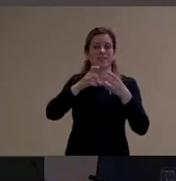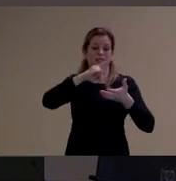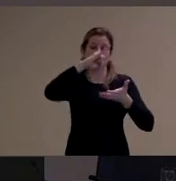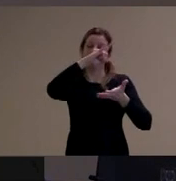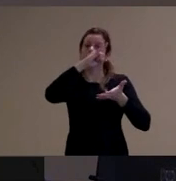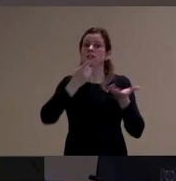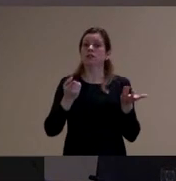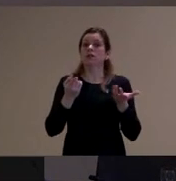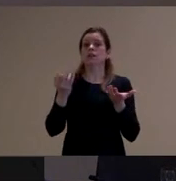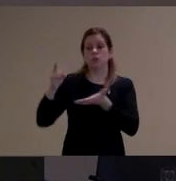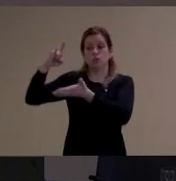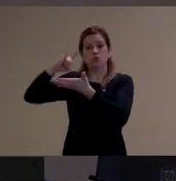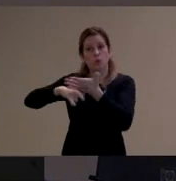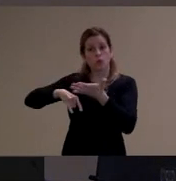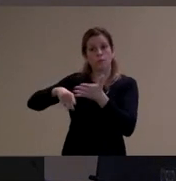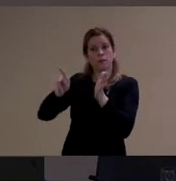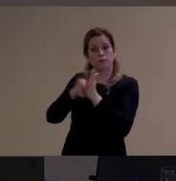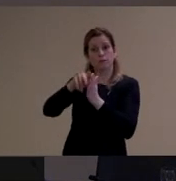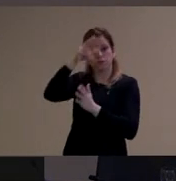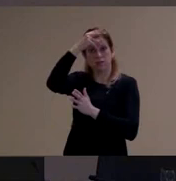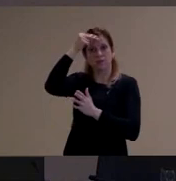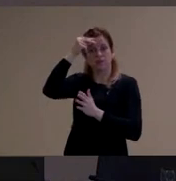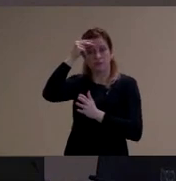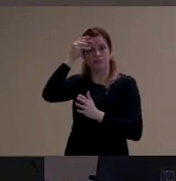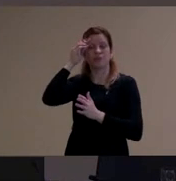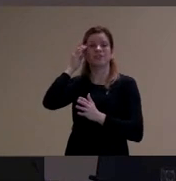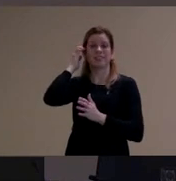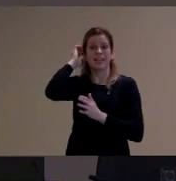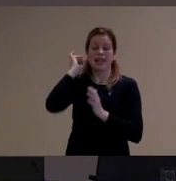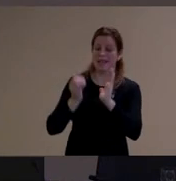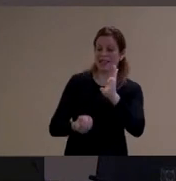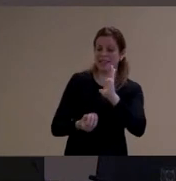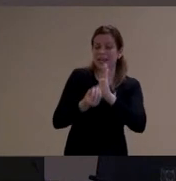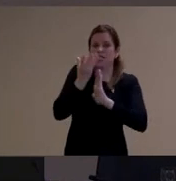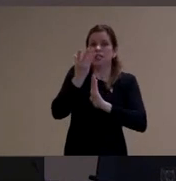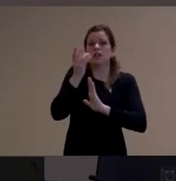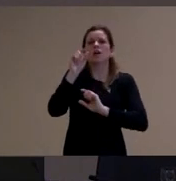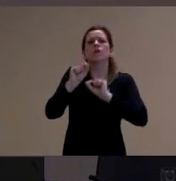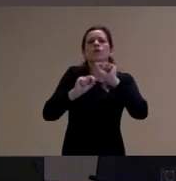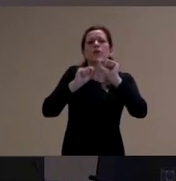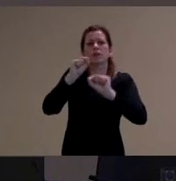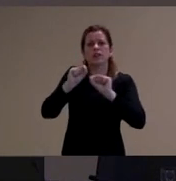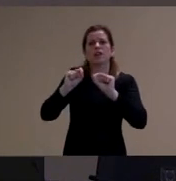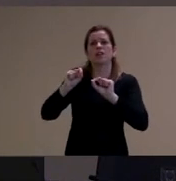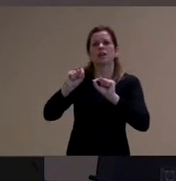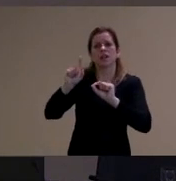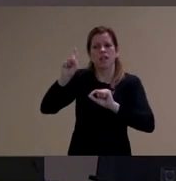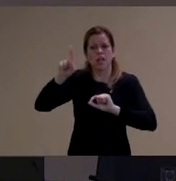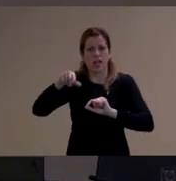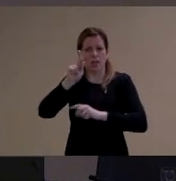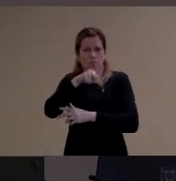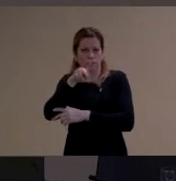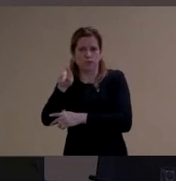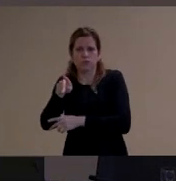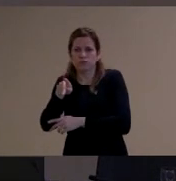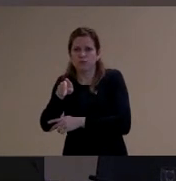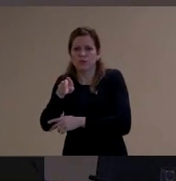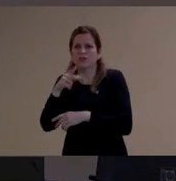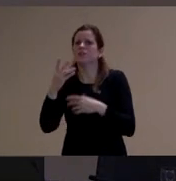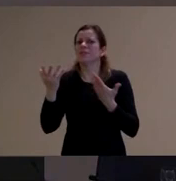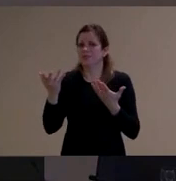documento da rede criar intercâmbios quem vai criar isso é a professora é o professor